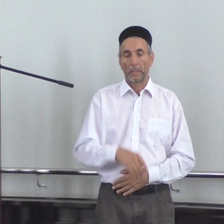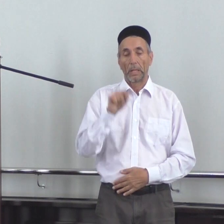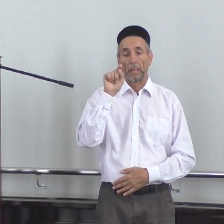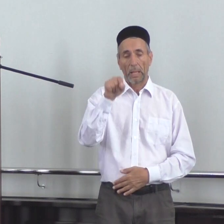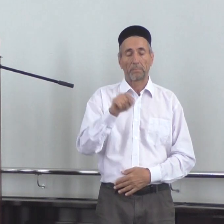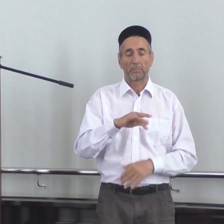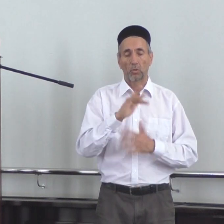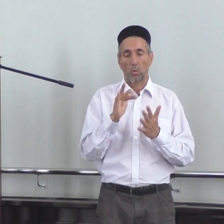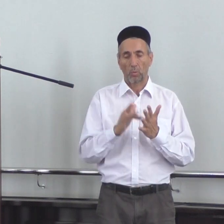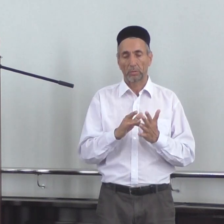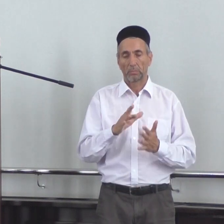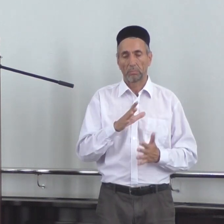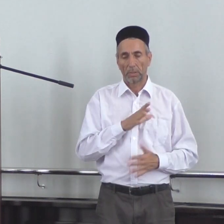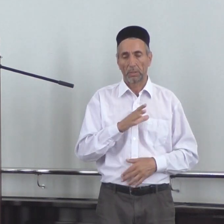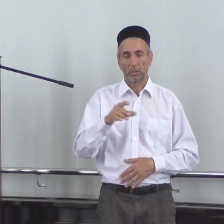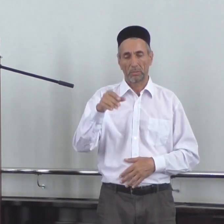Беләсезме хикмәт?